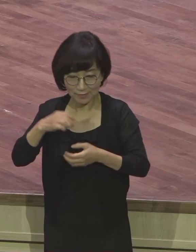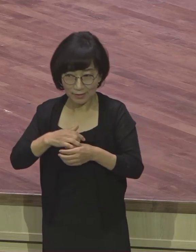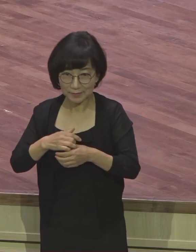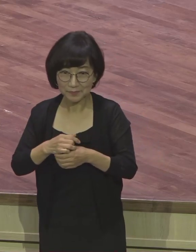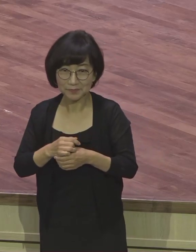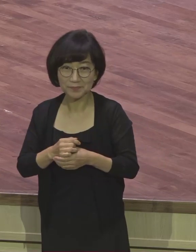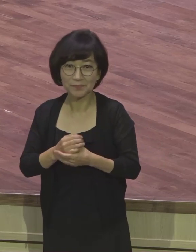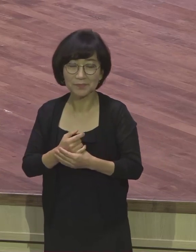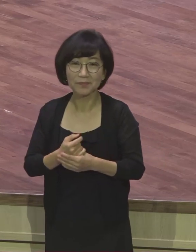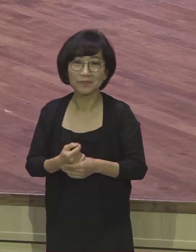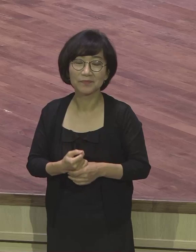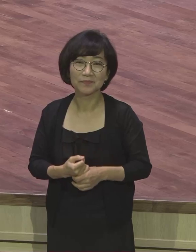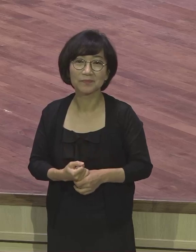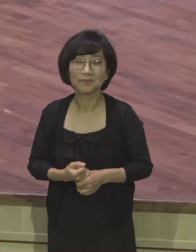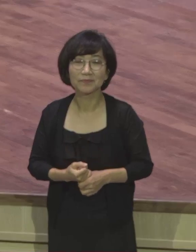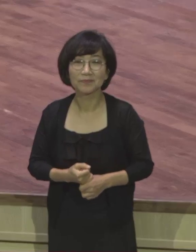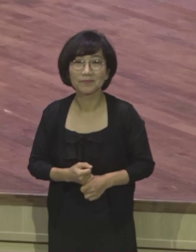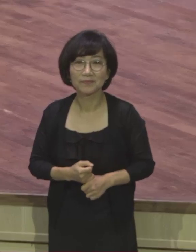부흥시켰기 때문에.